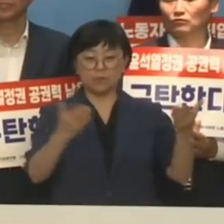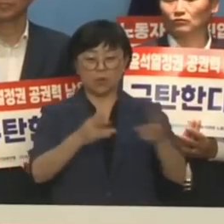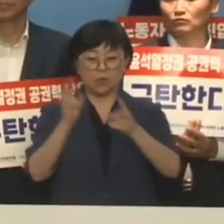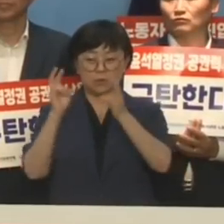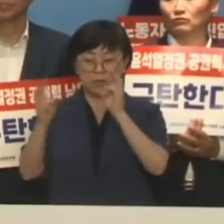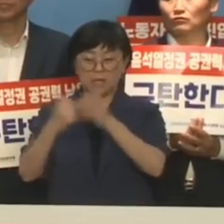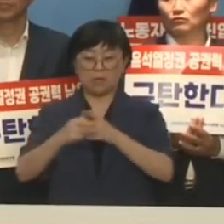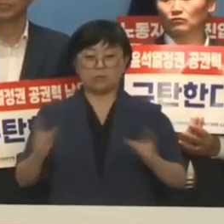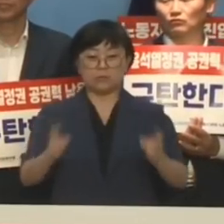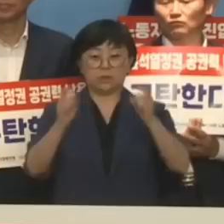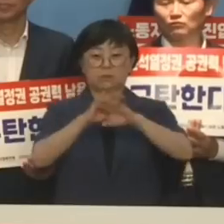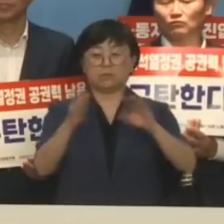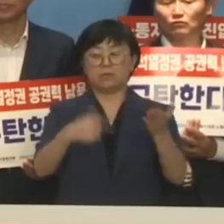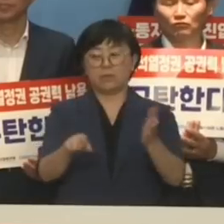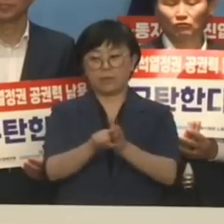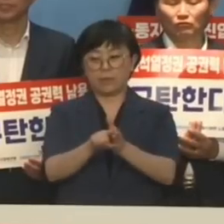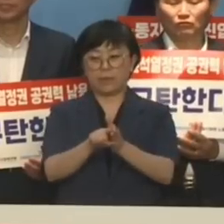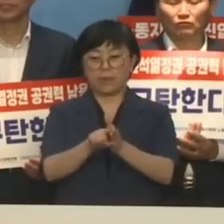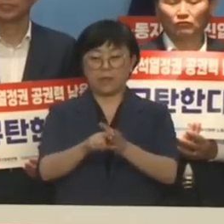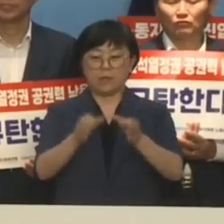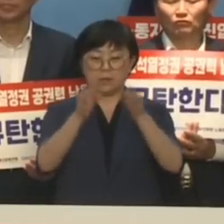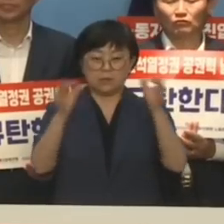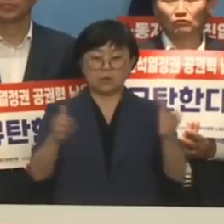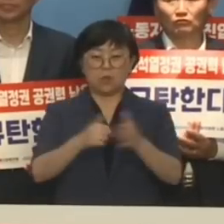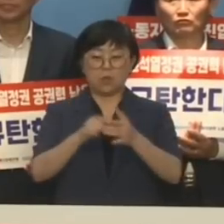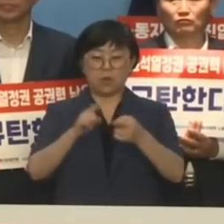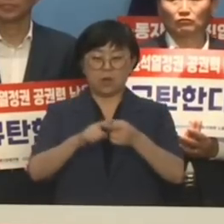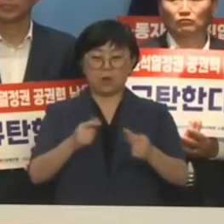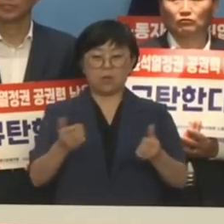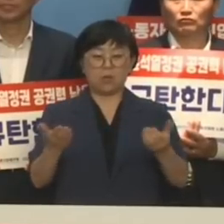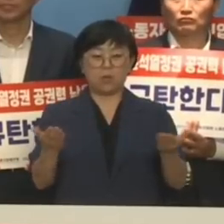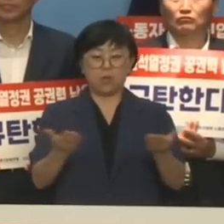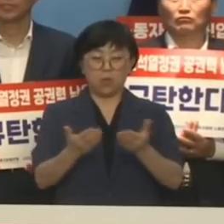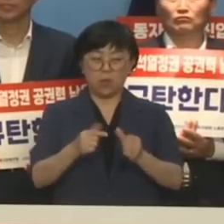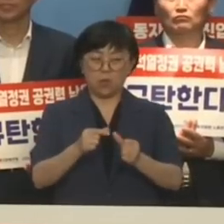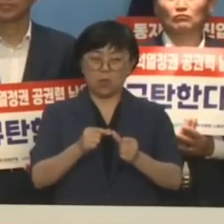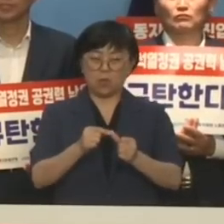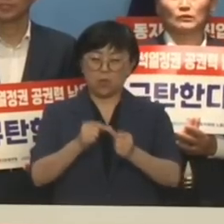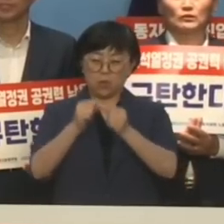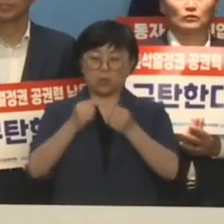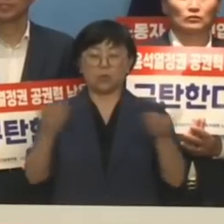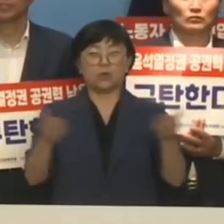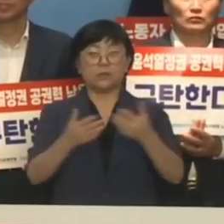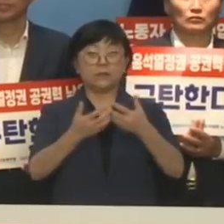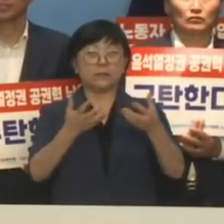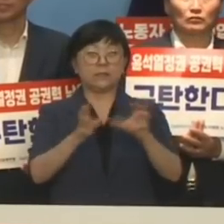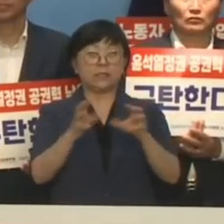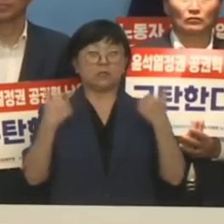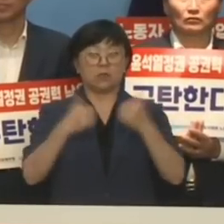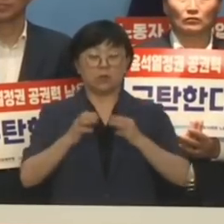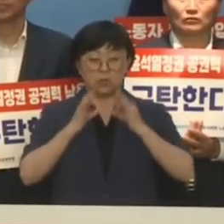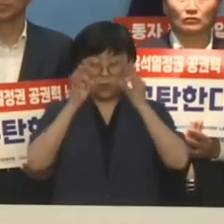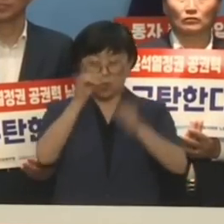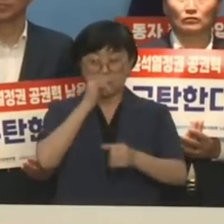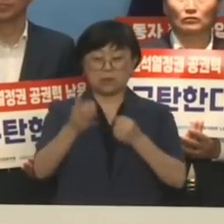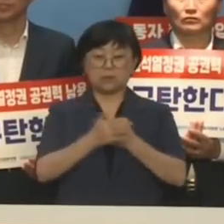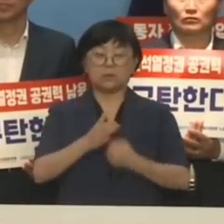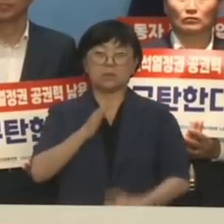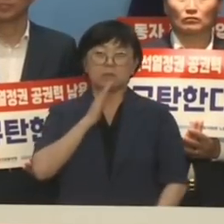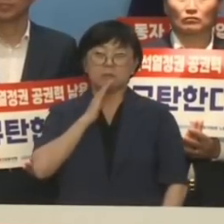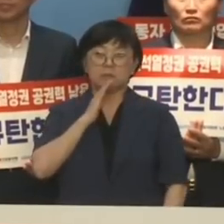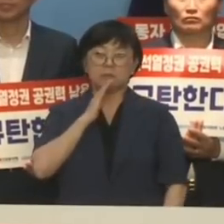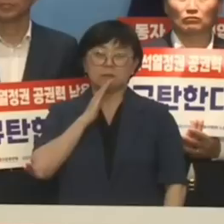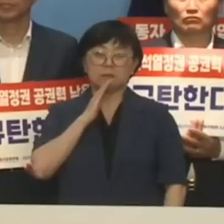분쟁의 조속한 해결을 위해서 그동안 여수고용노동지청을 통해서 다방면으로 노력을 해왔던 저로서는